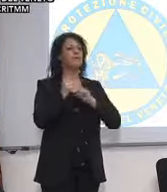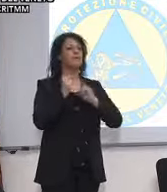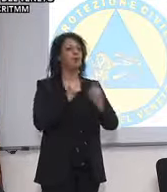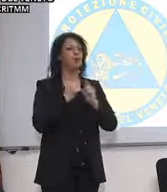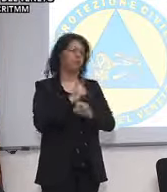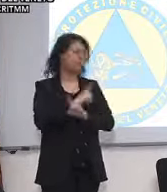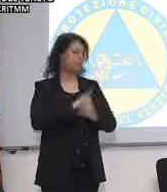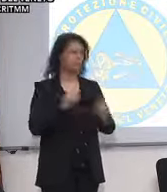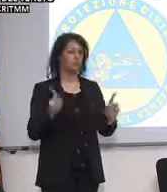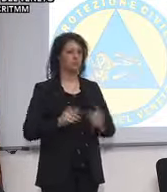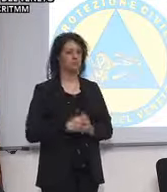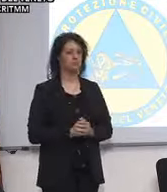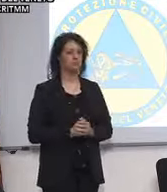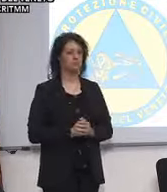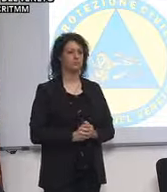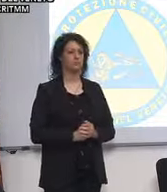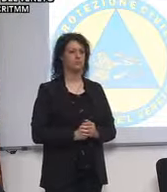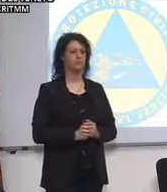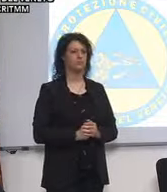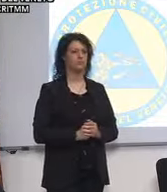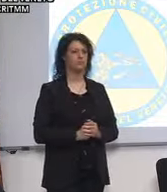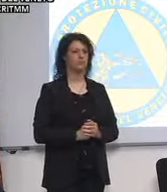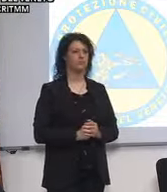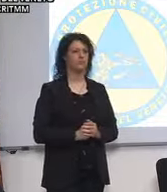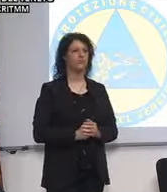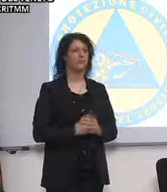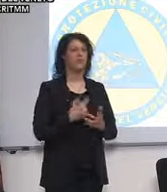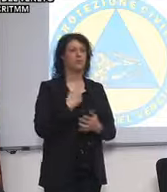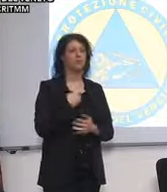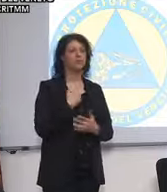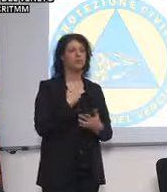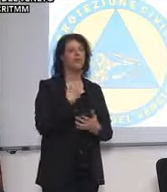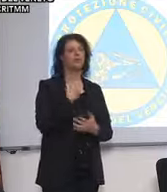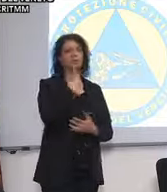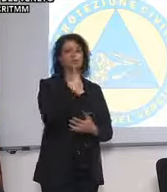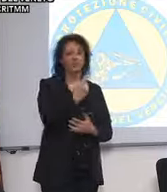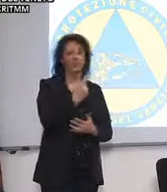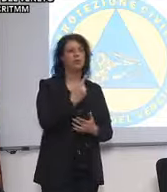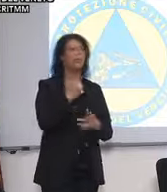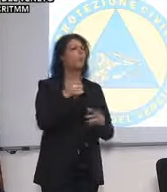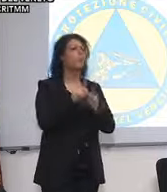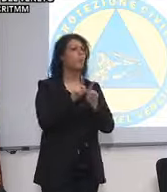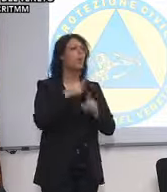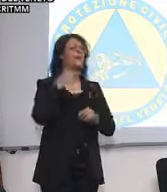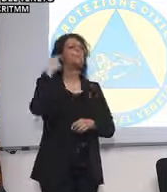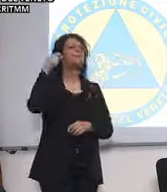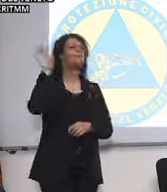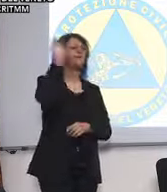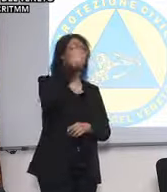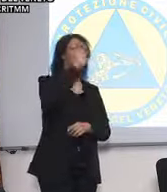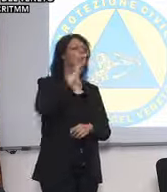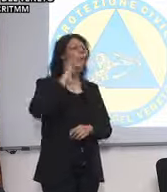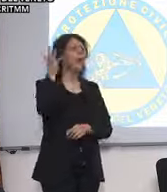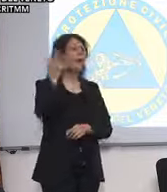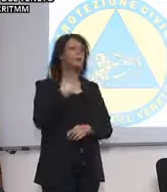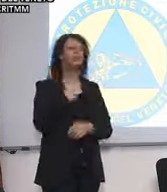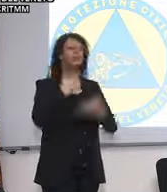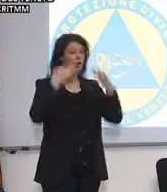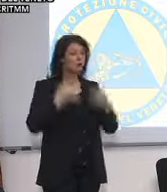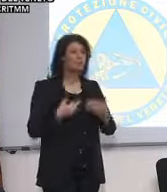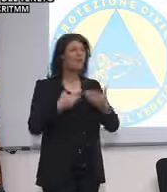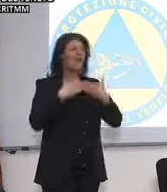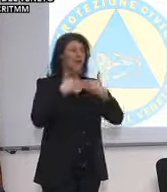che assolutamente io sono convinto del fatto, come tutti i colleghi presidenti, che si possa riaprire,